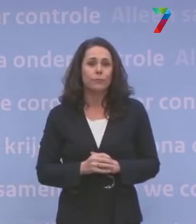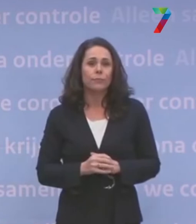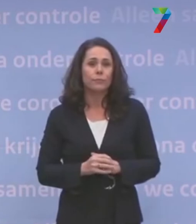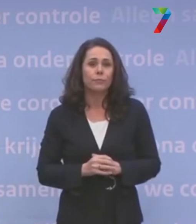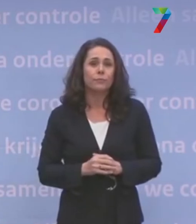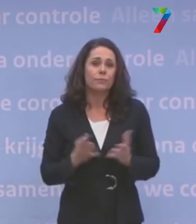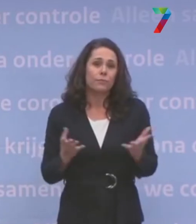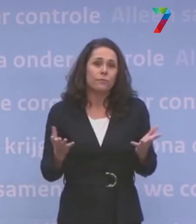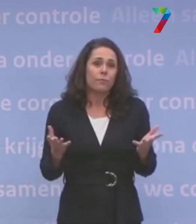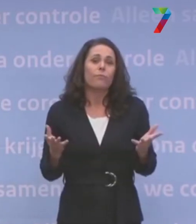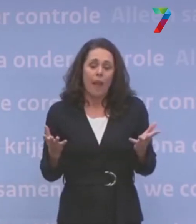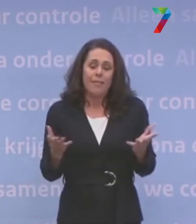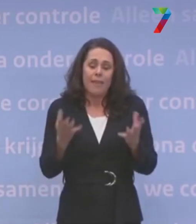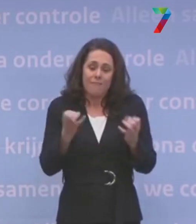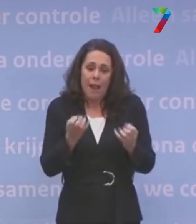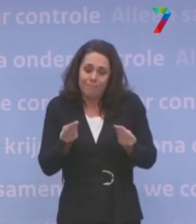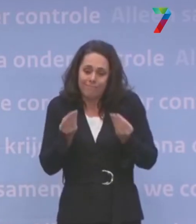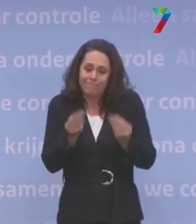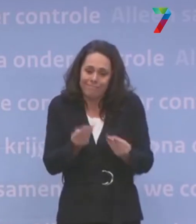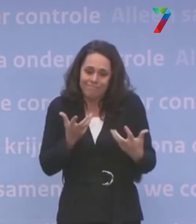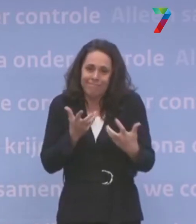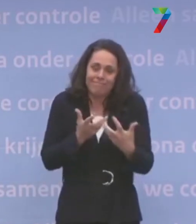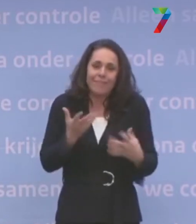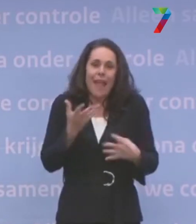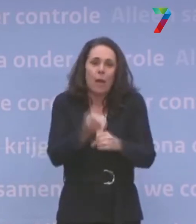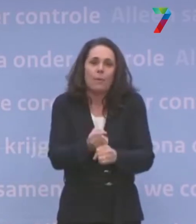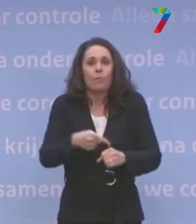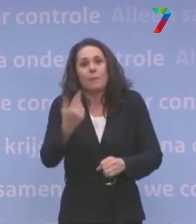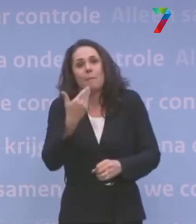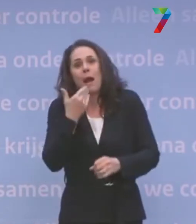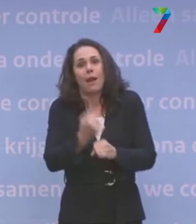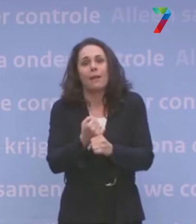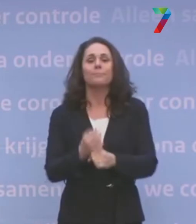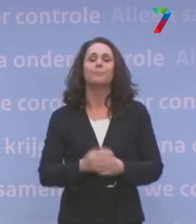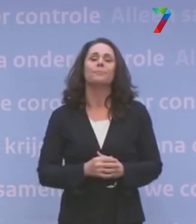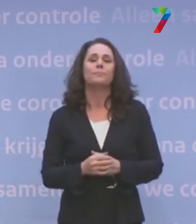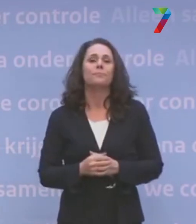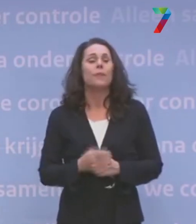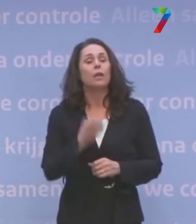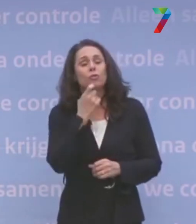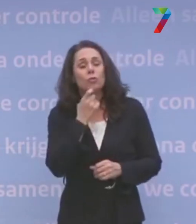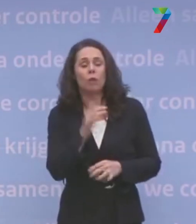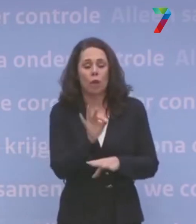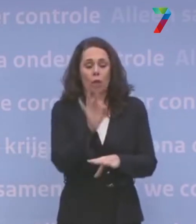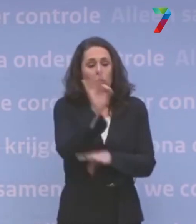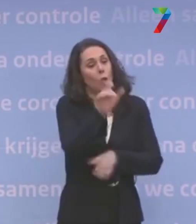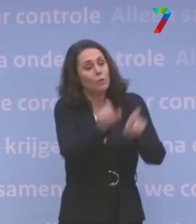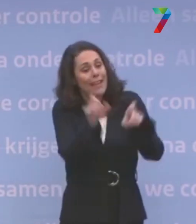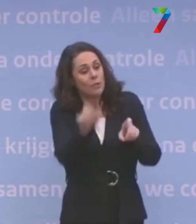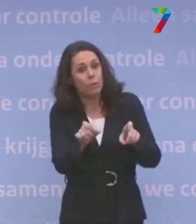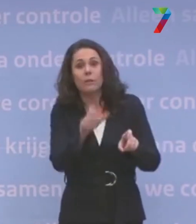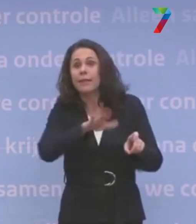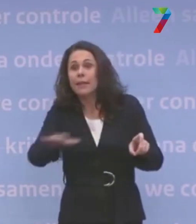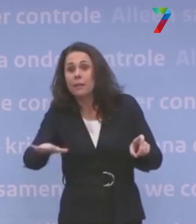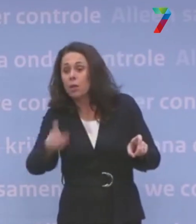deze manier aan tegemoetkomen. En uiteraard geldt, leerkrachten en kinderen met klachten blijven